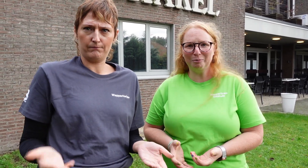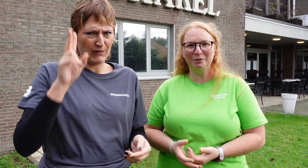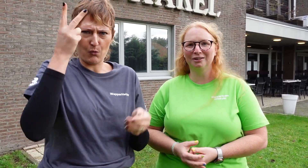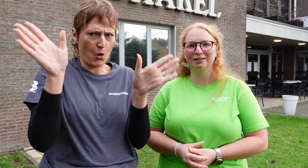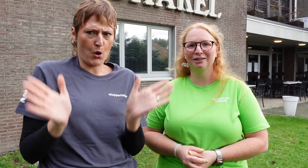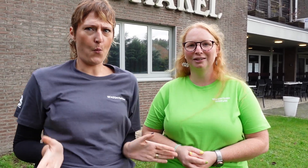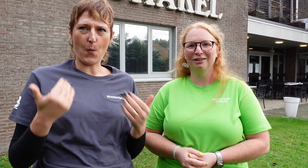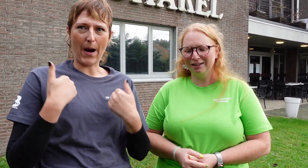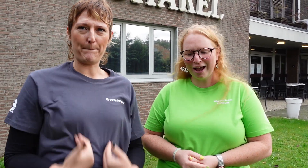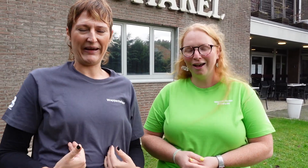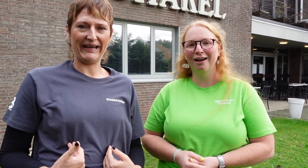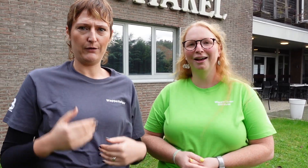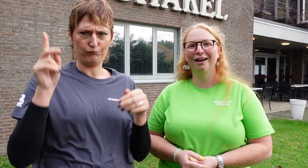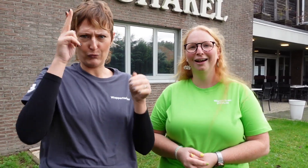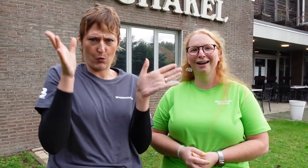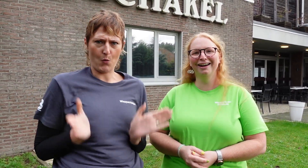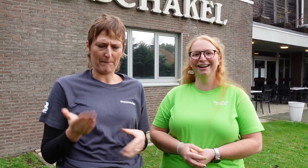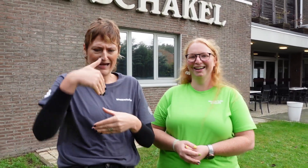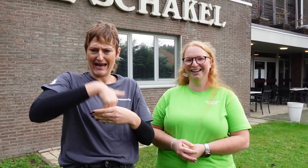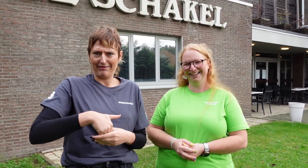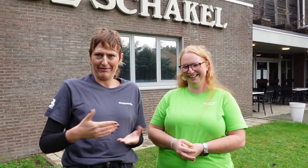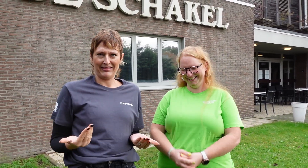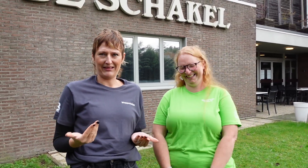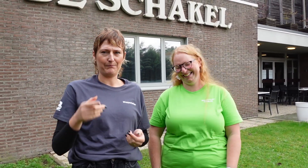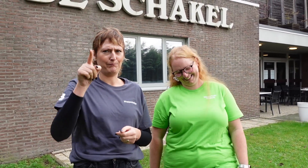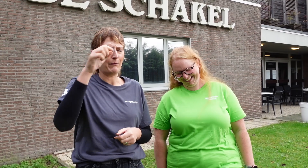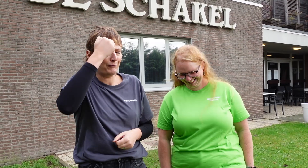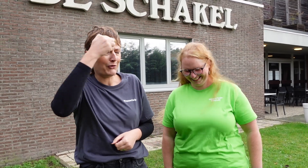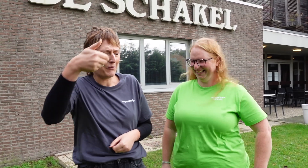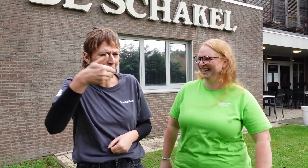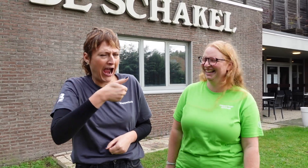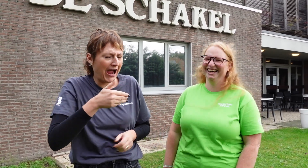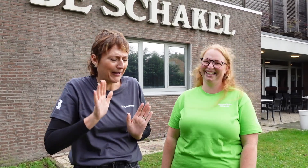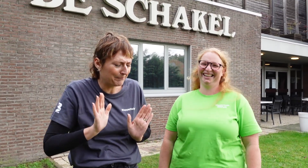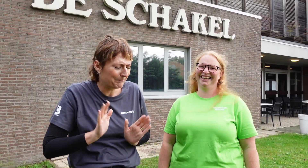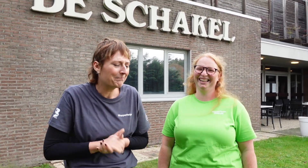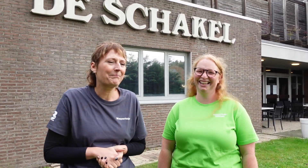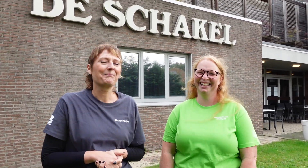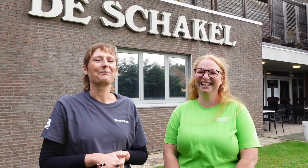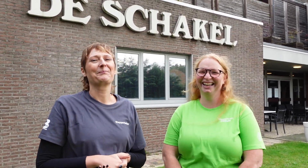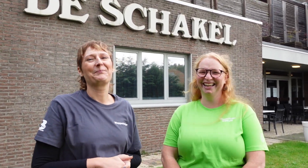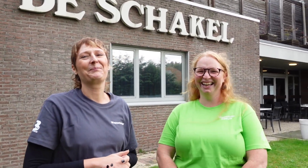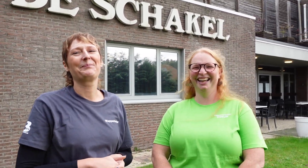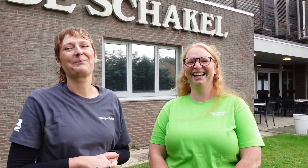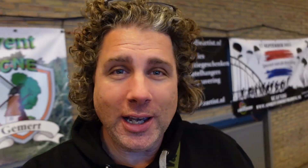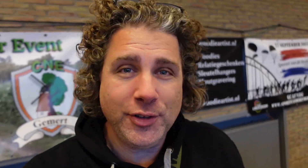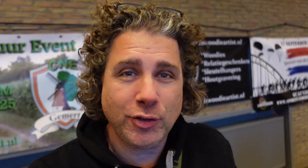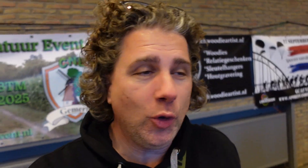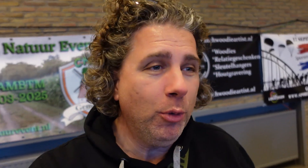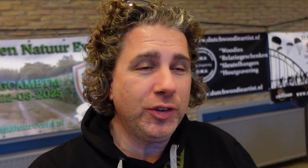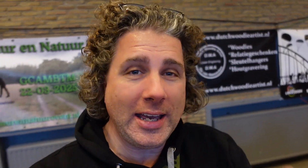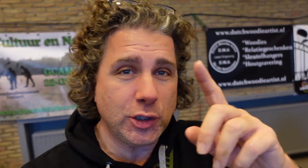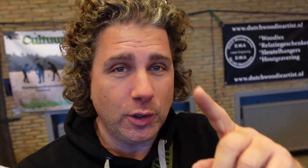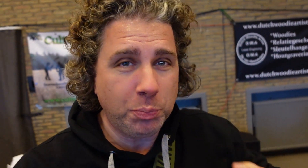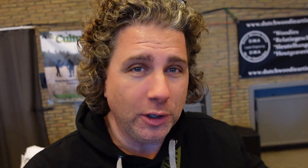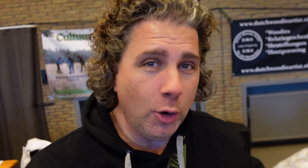is gewoon wappie een wappie zit gewoon in wappie Ja ja is ook stomme vraag van mij stomme vraag van mij Nou superleuk om Wapper eventjes te